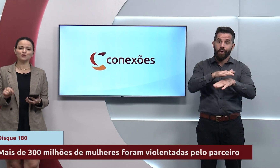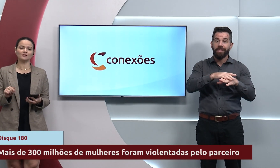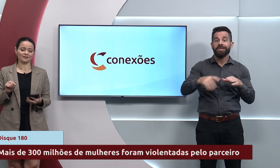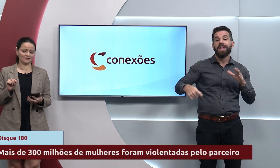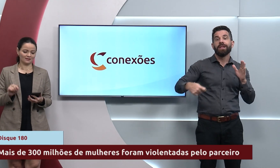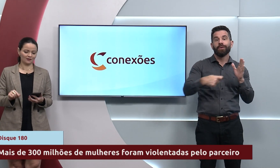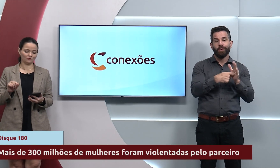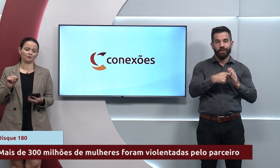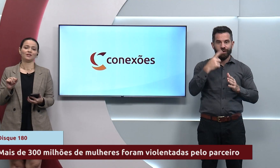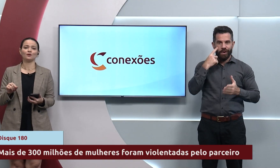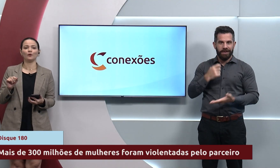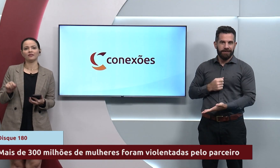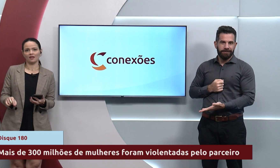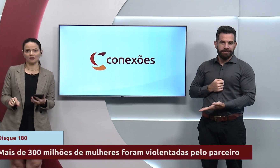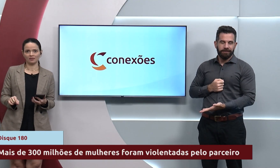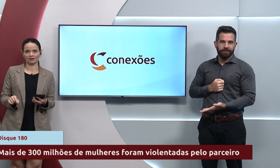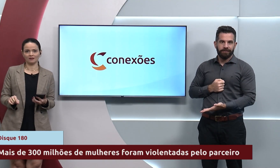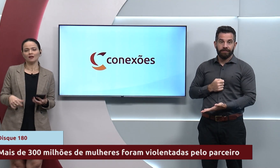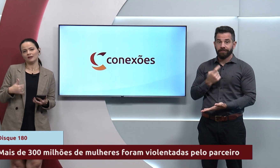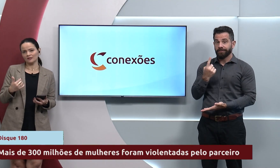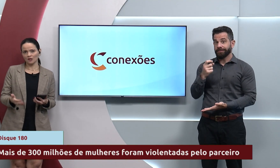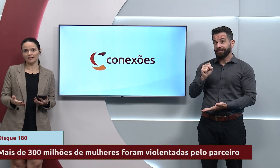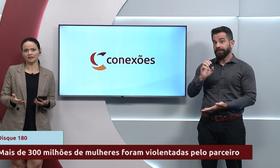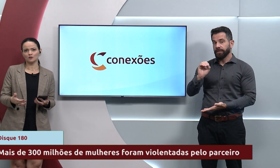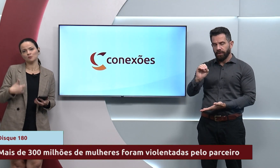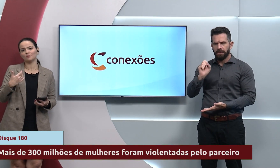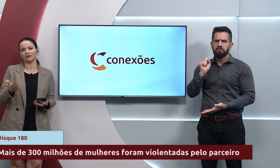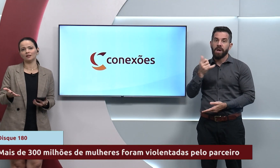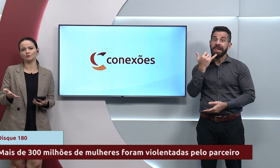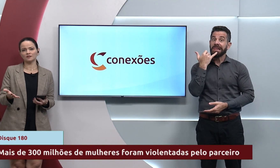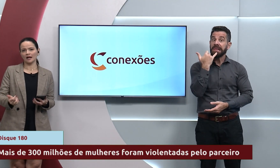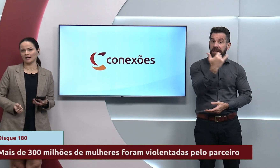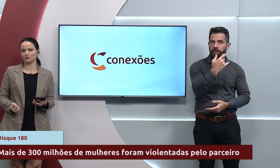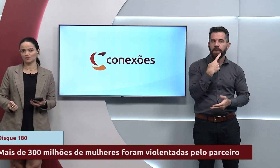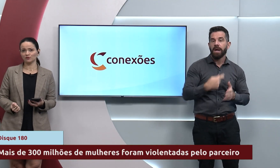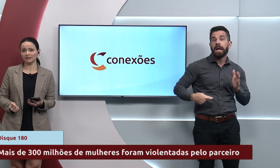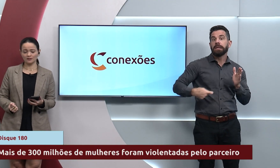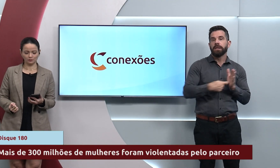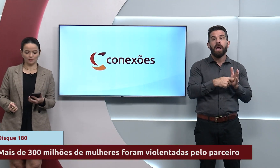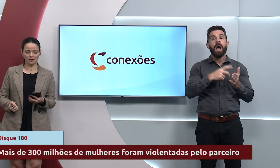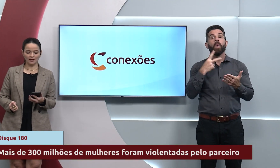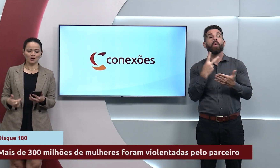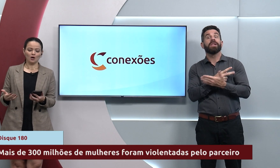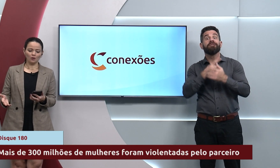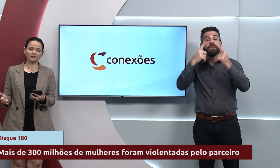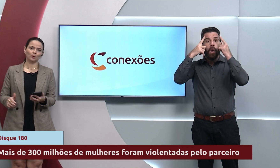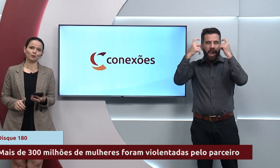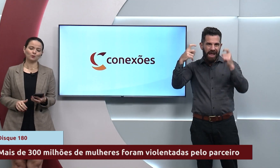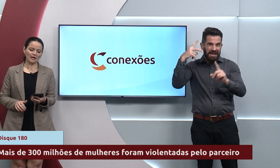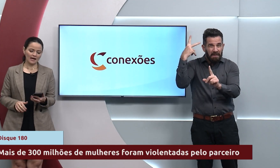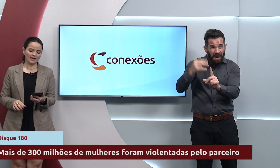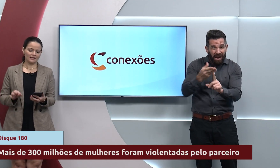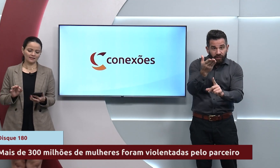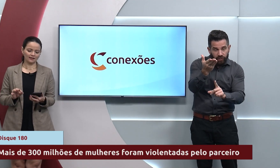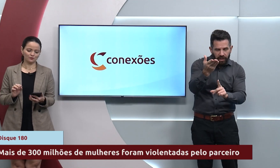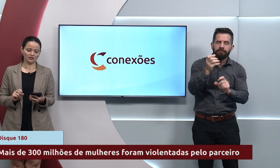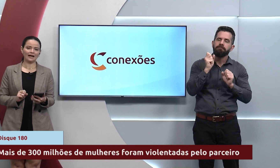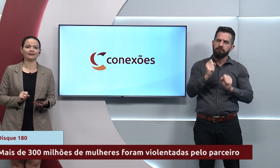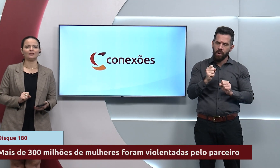Disque 180. É só ligar nesse número para denunciar casos de violência contra a mulher ou então procurar a Central de